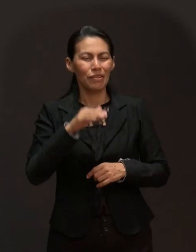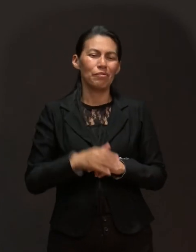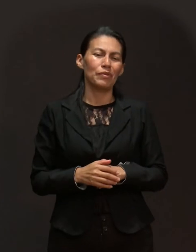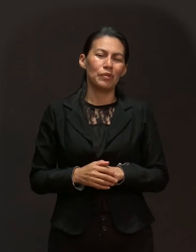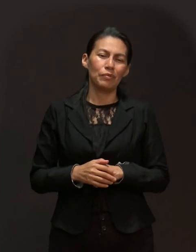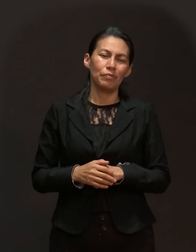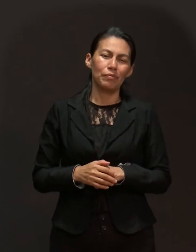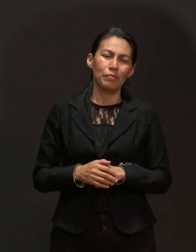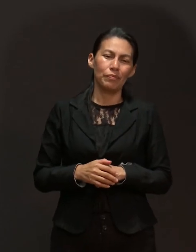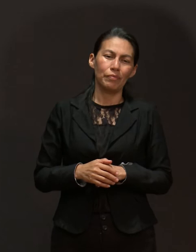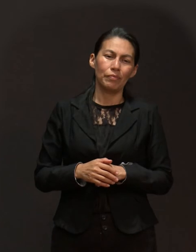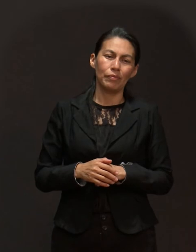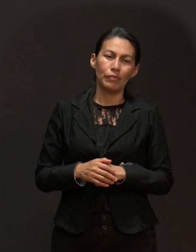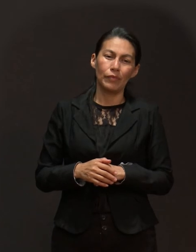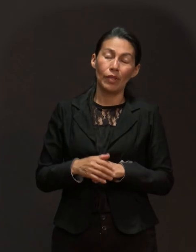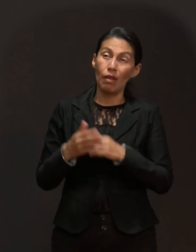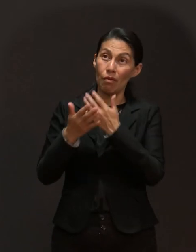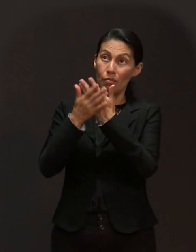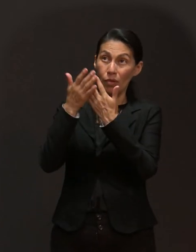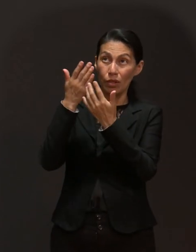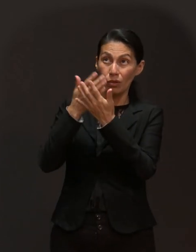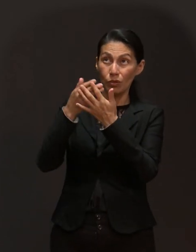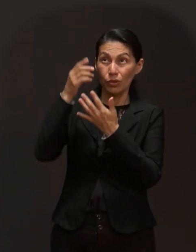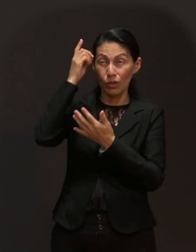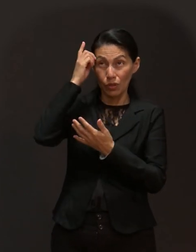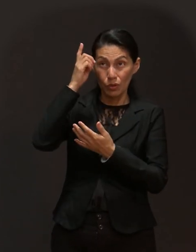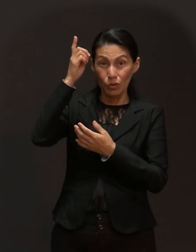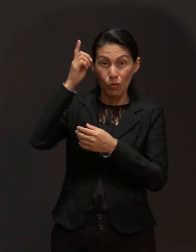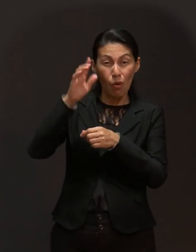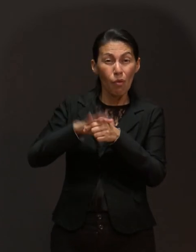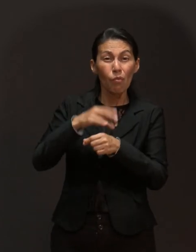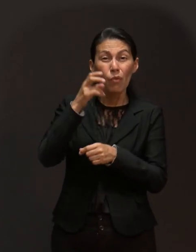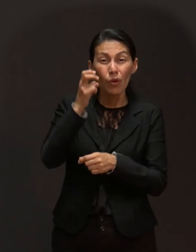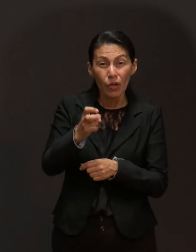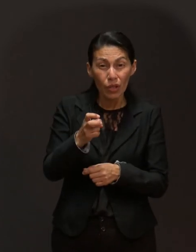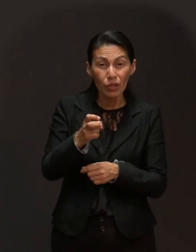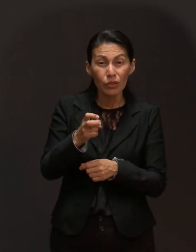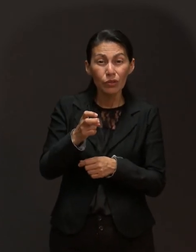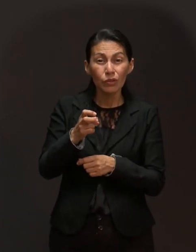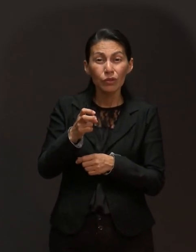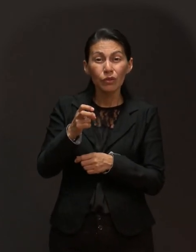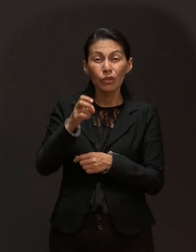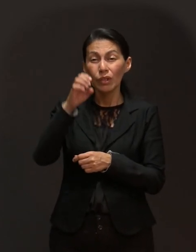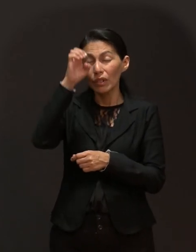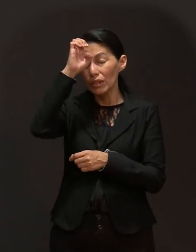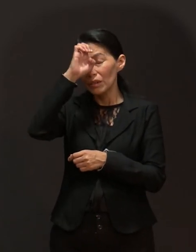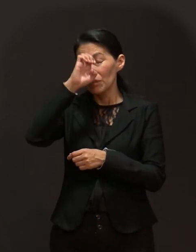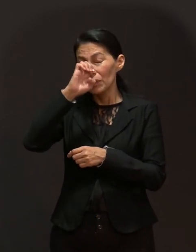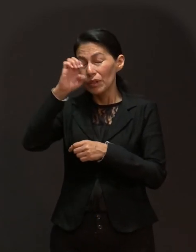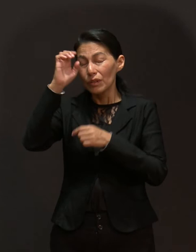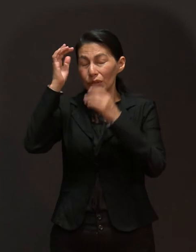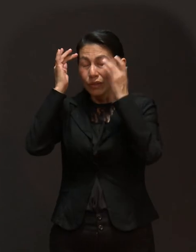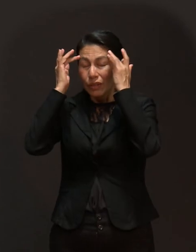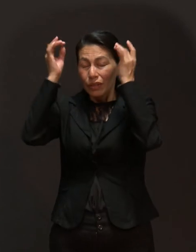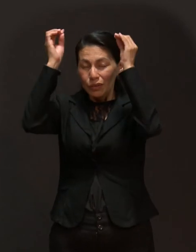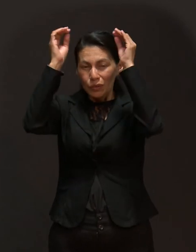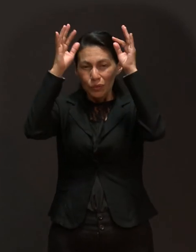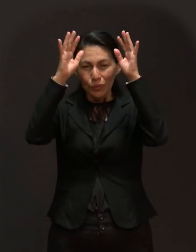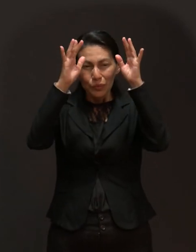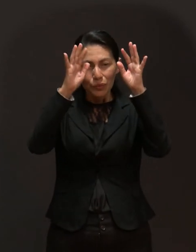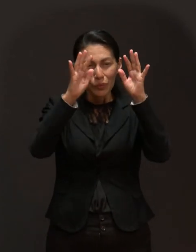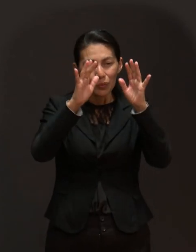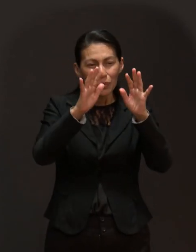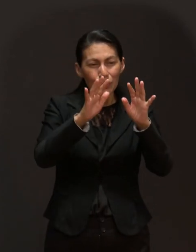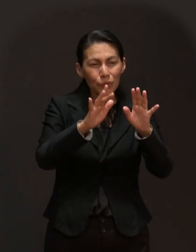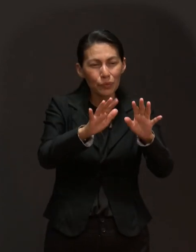eso a ser un instrumento en las manos de Dios por eso el regalo más grande que Dios te ha dado es su propio espíritu